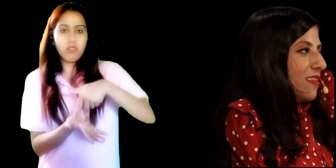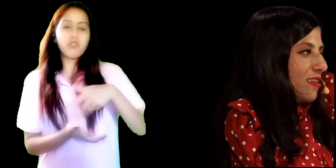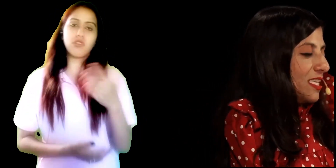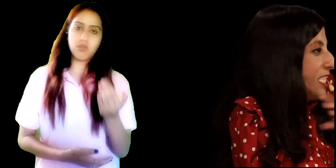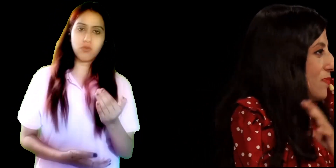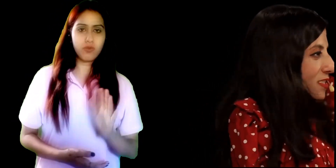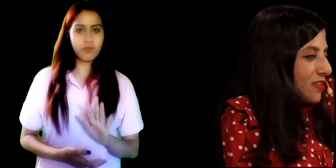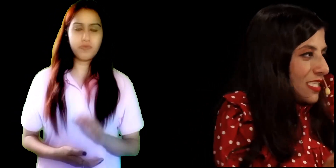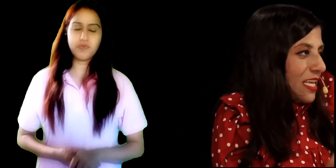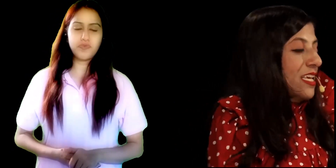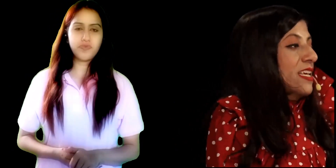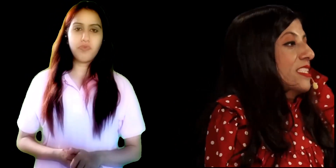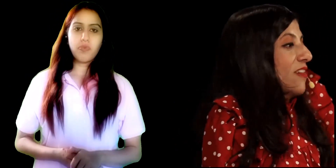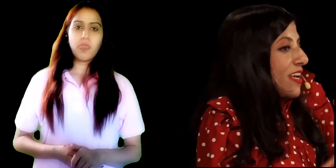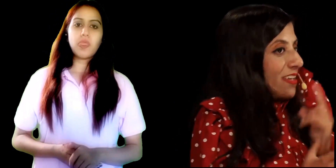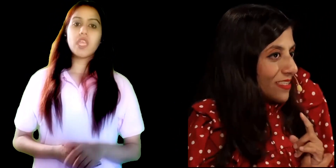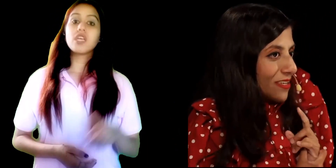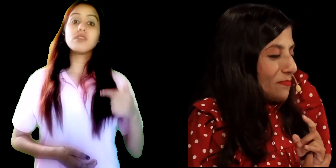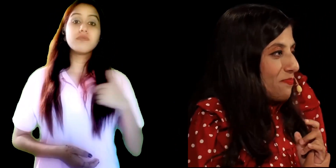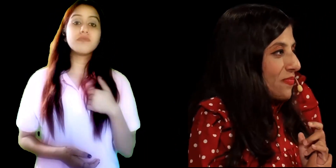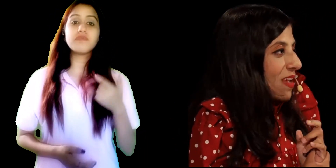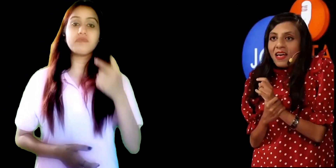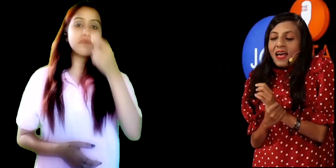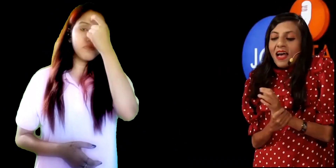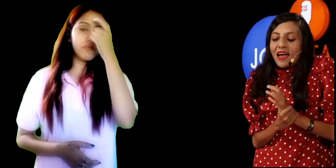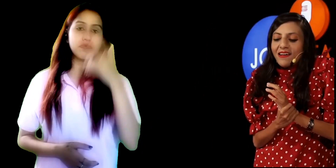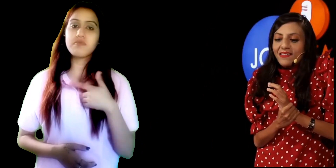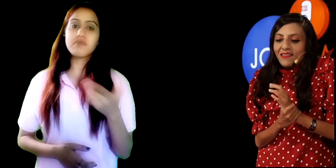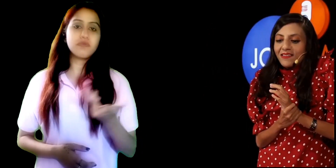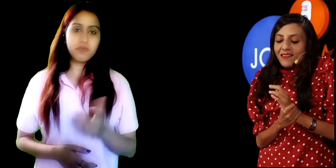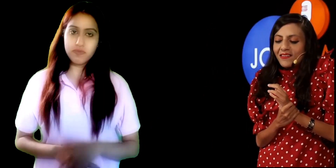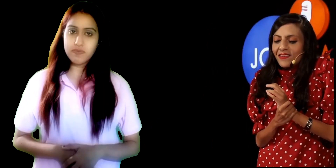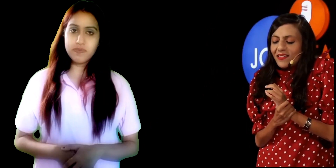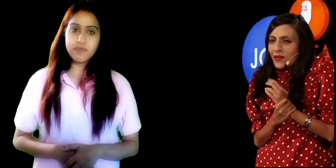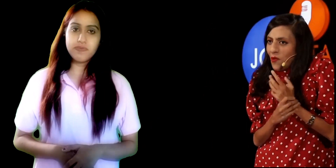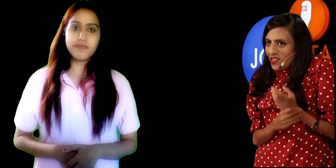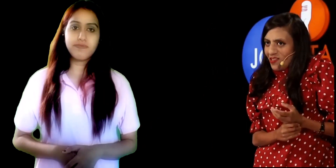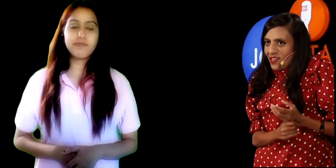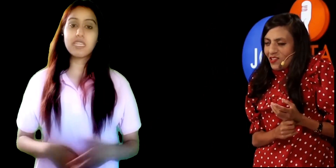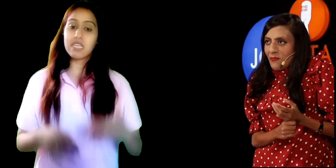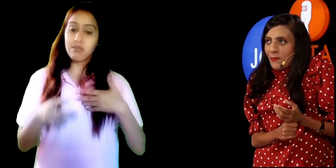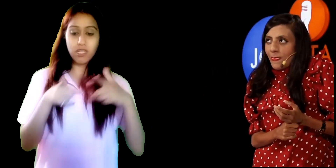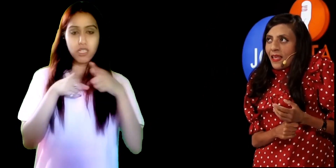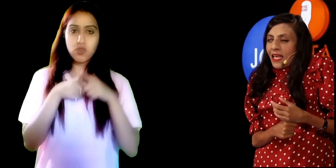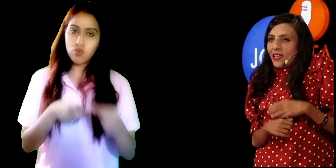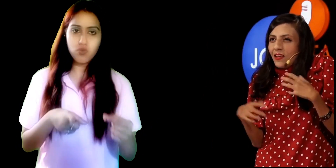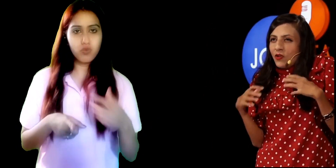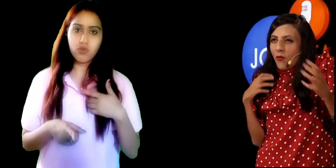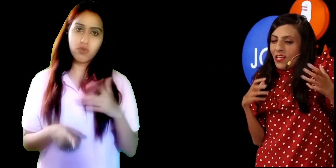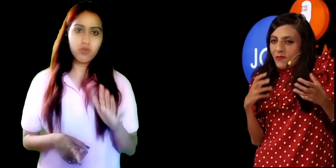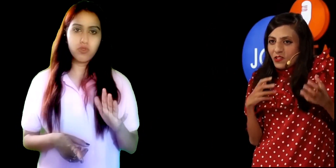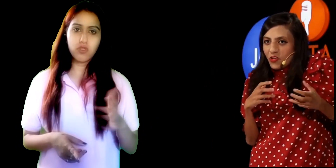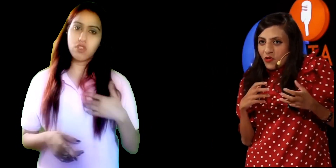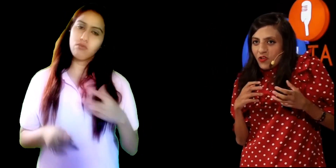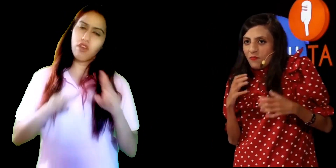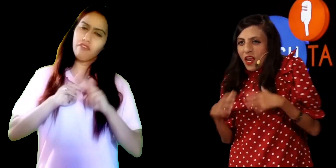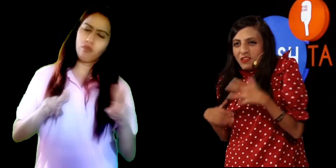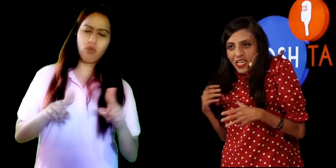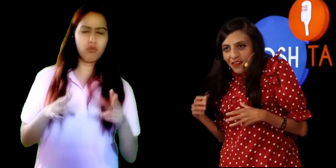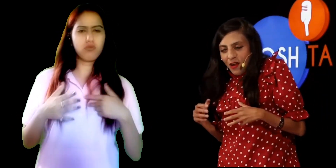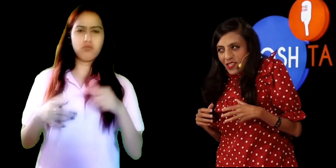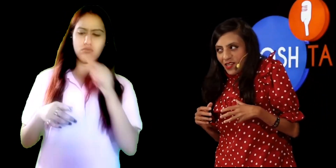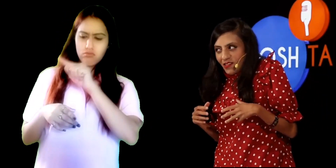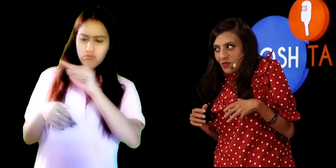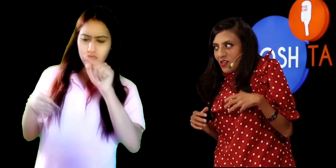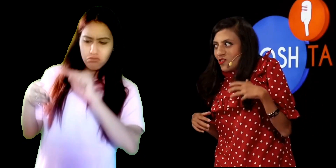डिसेबिलिटीज़ में नहीं थी किसी भी सर्विस के लिए सिवाय IAS के। एंड ये बहुत स्ट्रेंज था। नॉर्मली आप ये सोचते हो कि